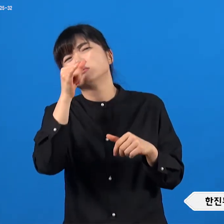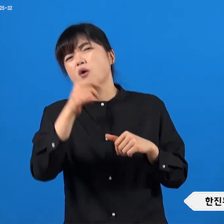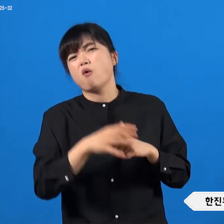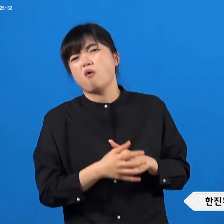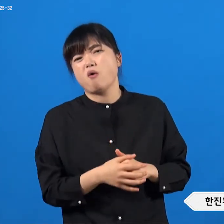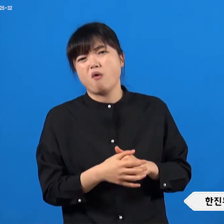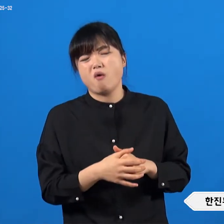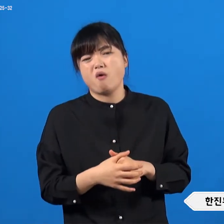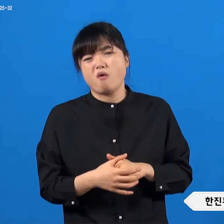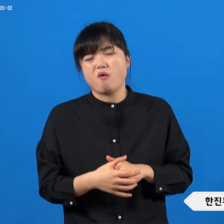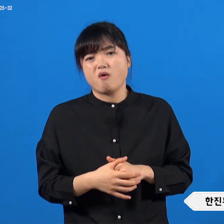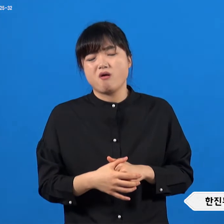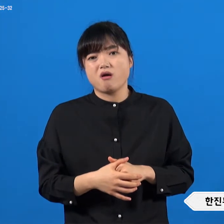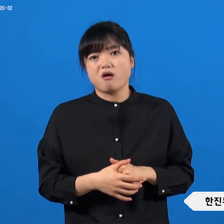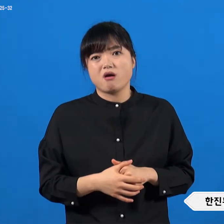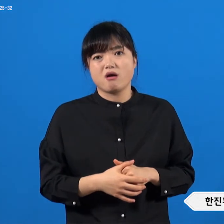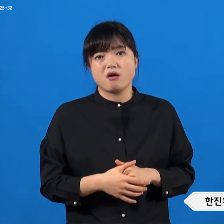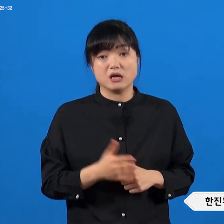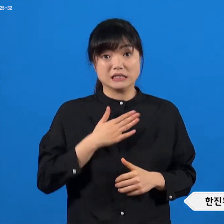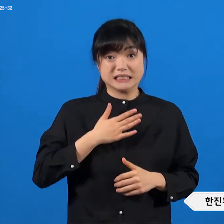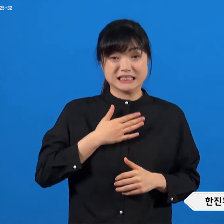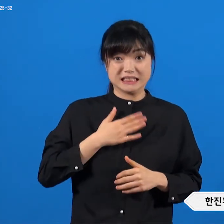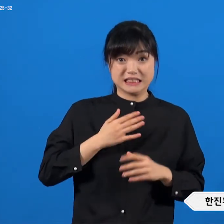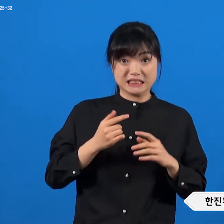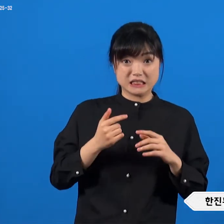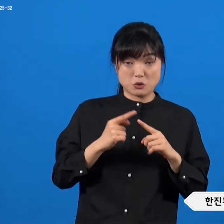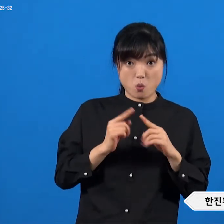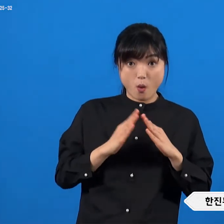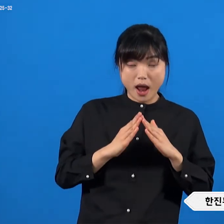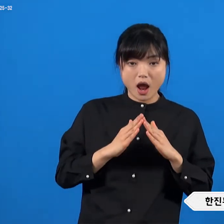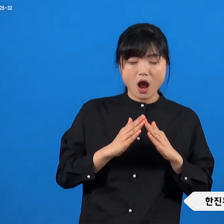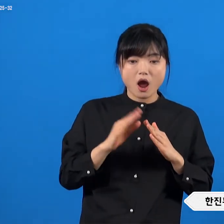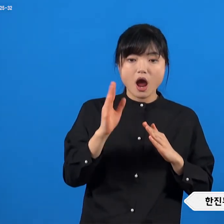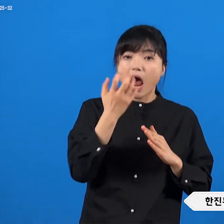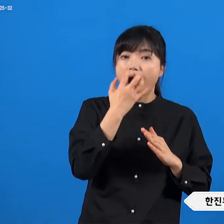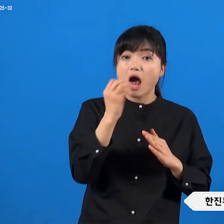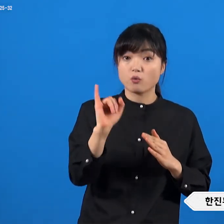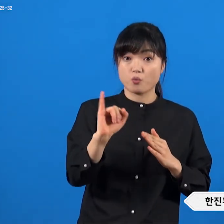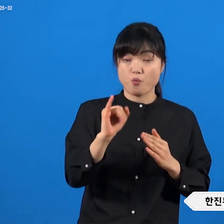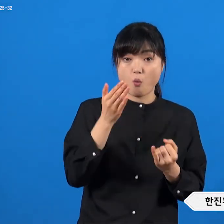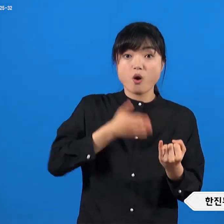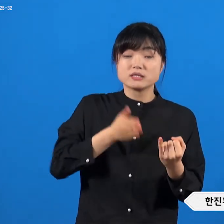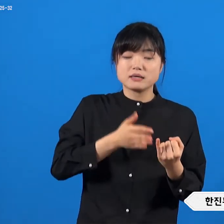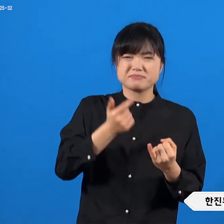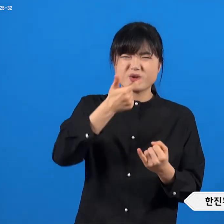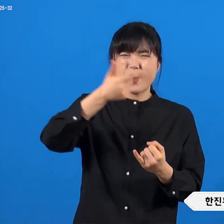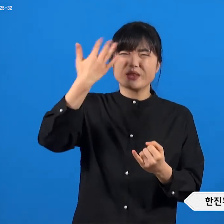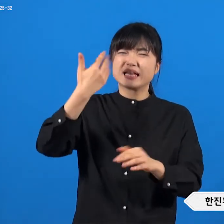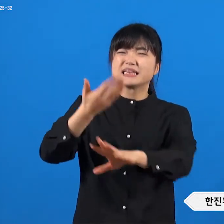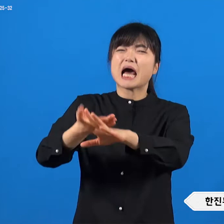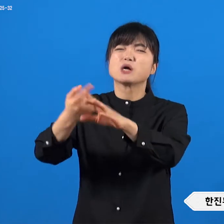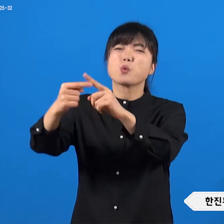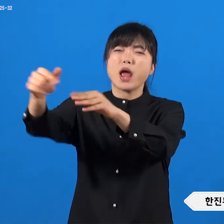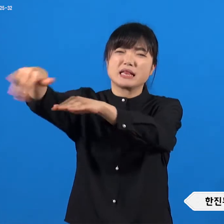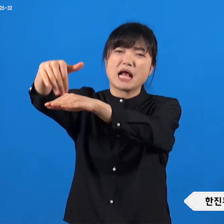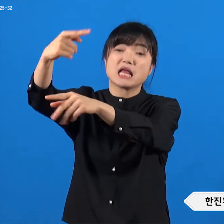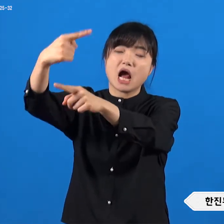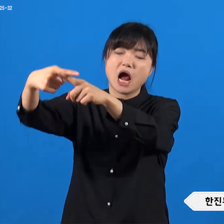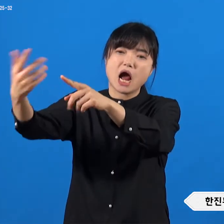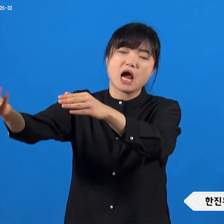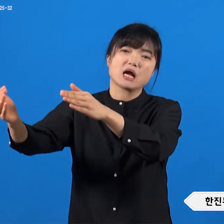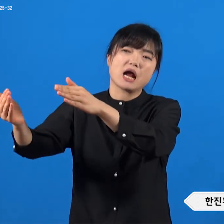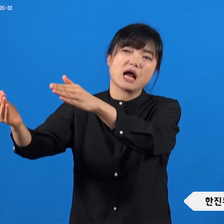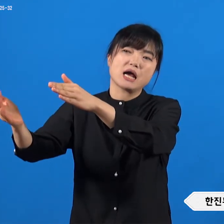유도하는 사람이 있습니다. 우리 교회 어떤 권사님은 전에 다른 교회에 계시다가